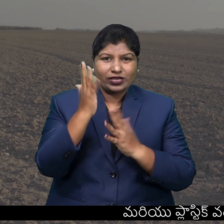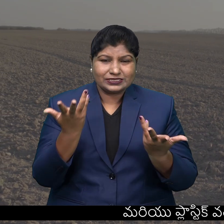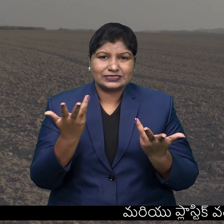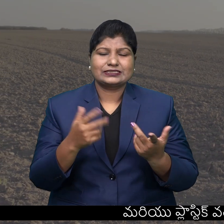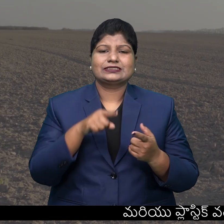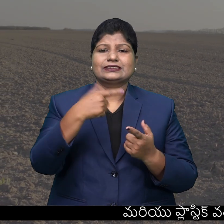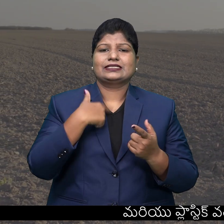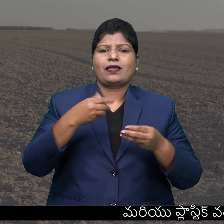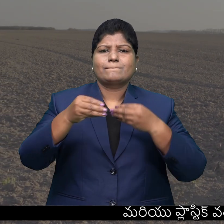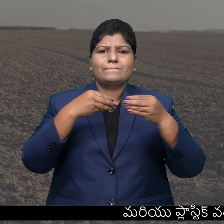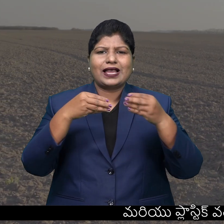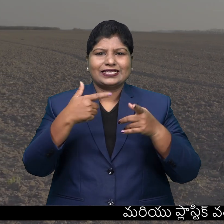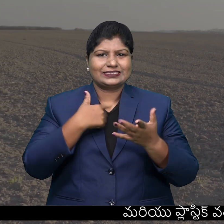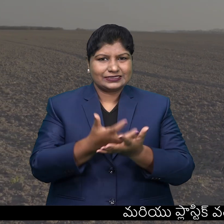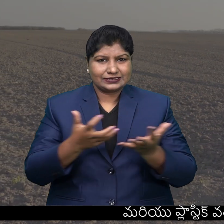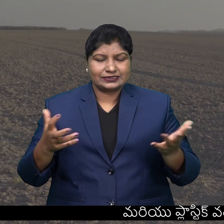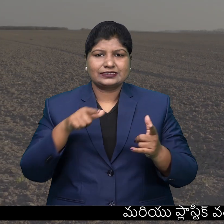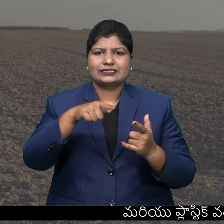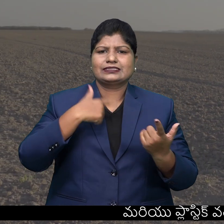వస్తువులు విస్మరించబడతాయి మరియు